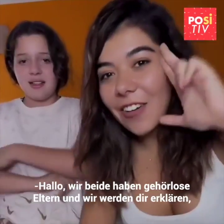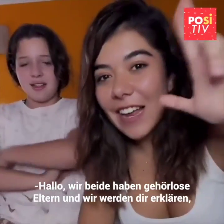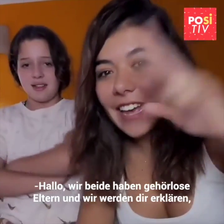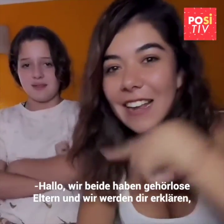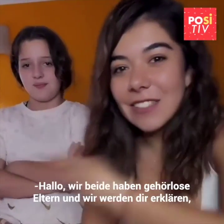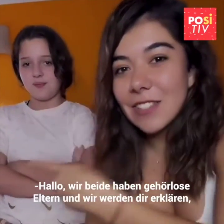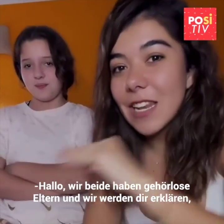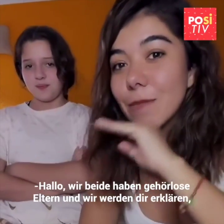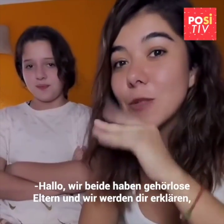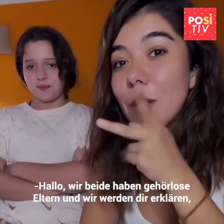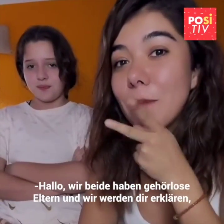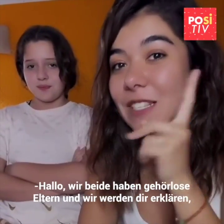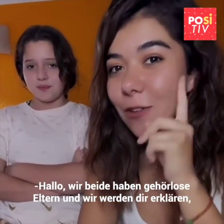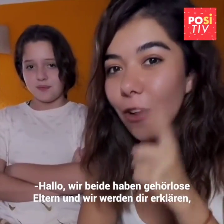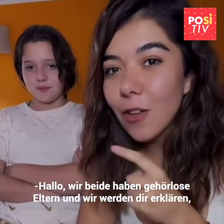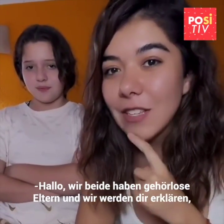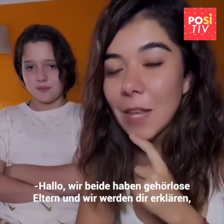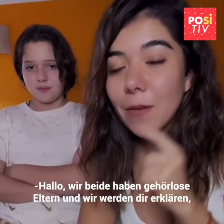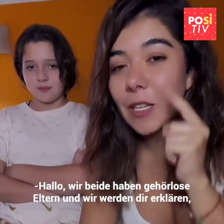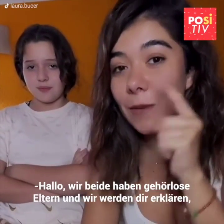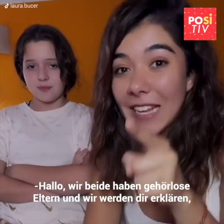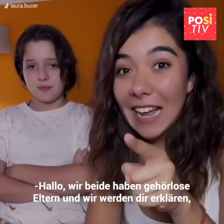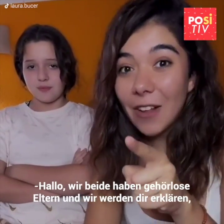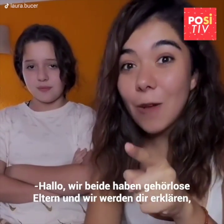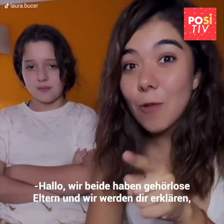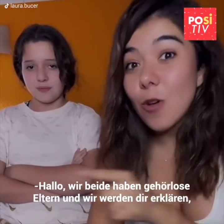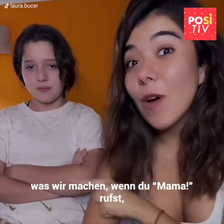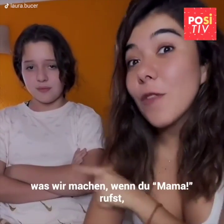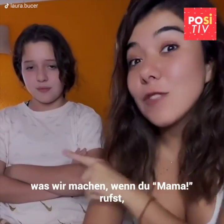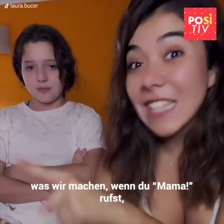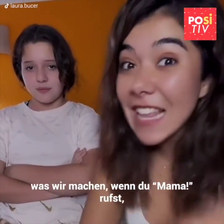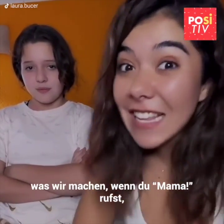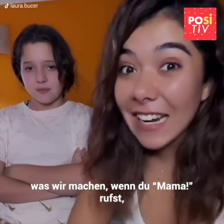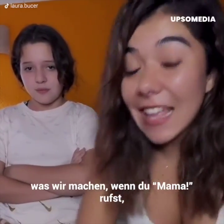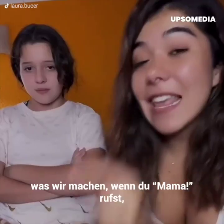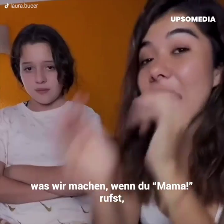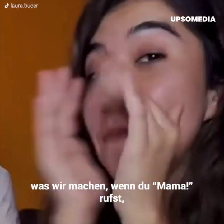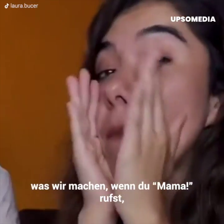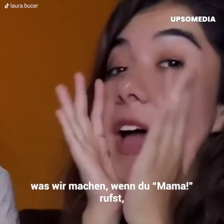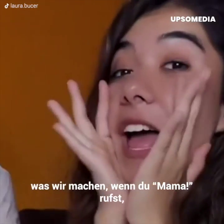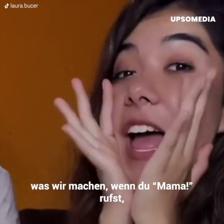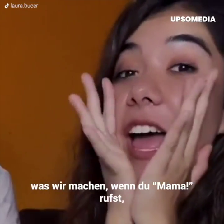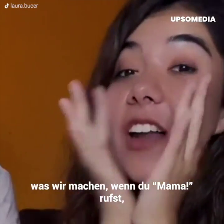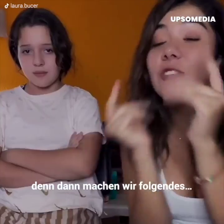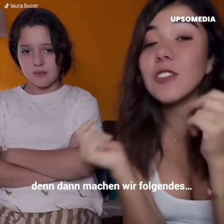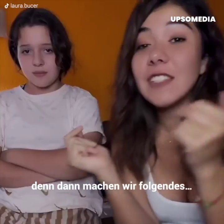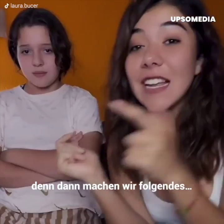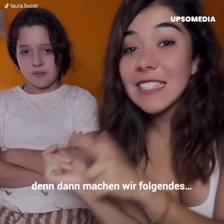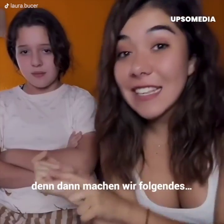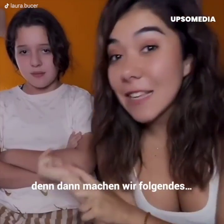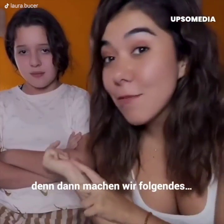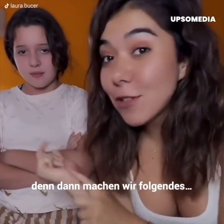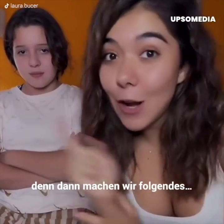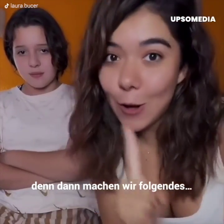Hola, las dos tenemos papás sordos y les vamos a explicar cómo cuando ustedes le gritarían mamá, nosotras hacemos lo